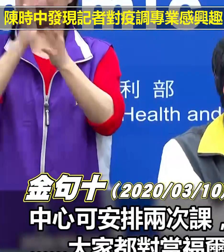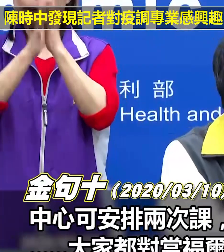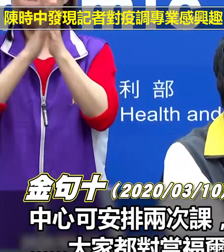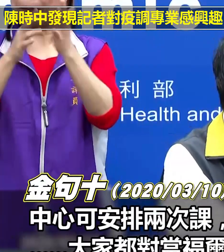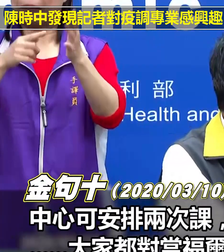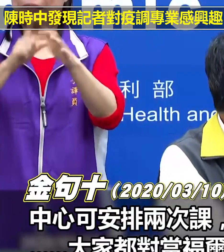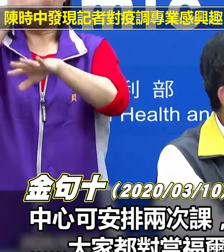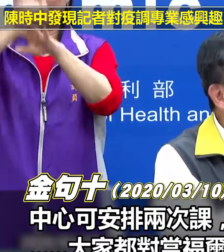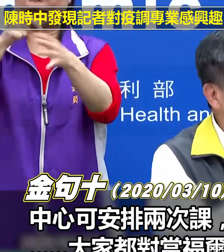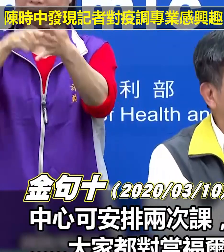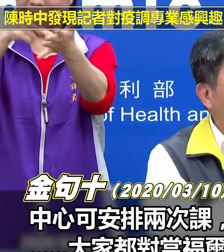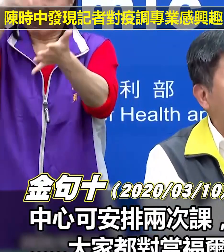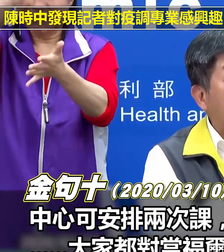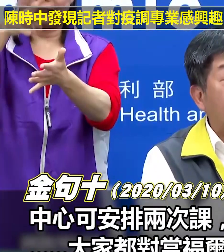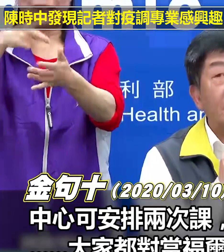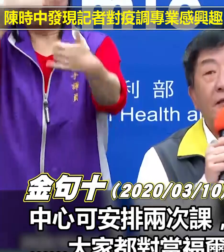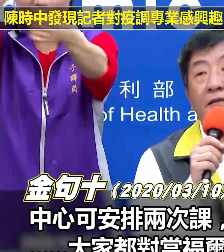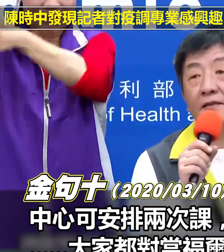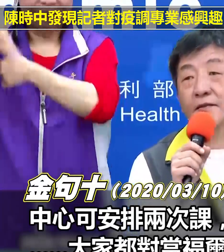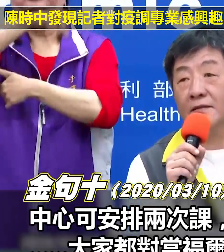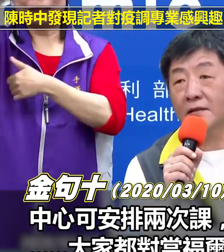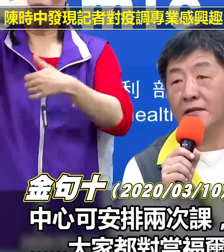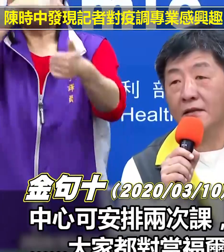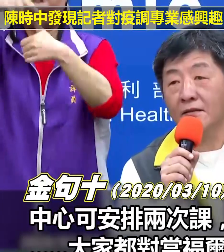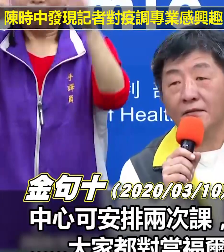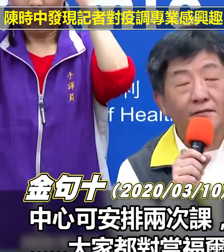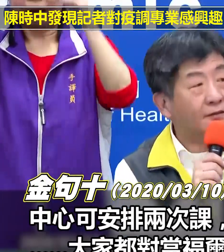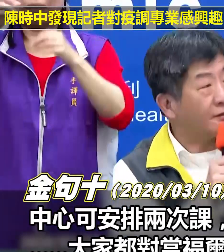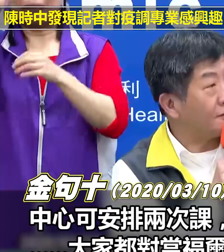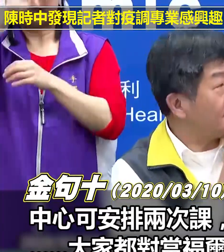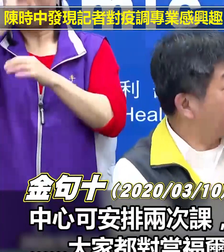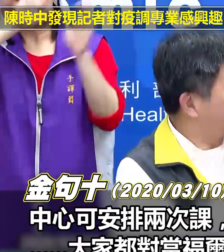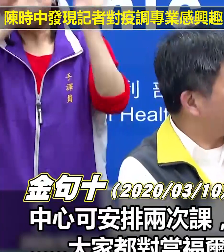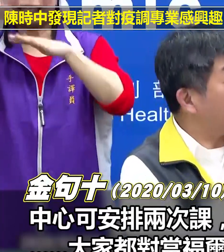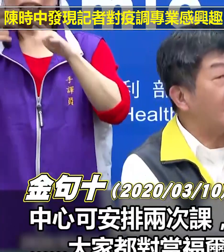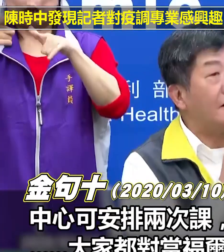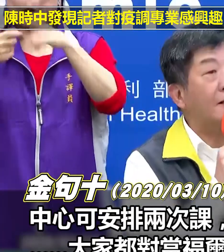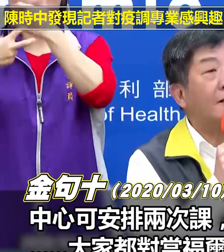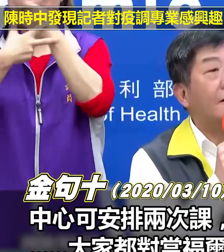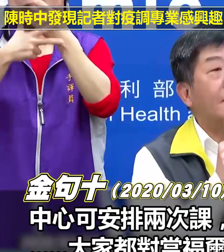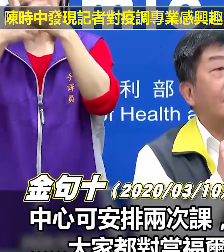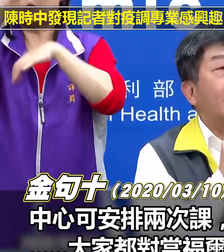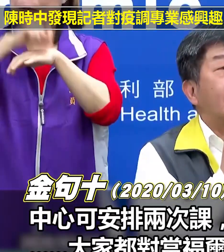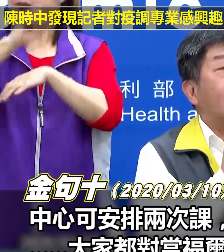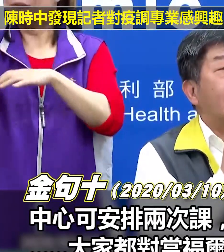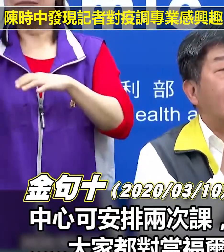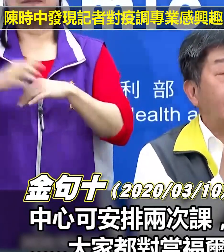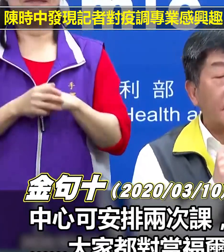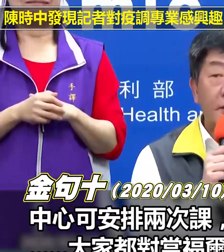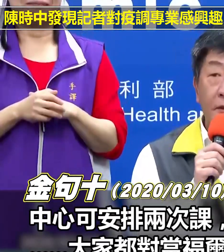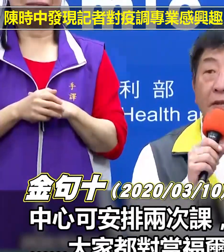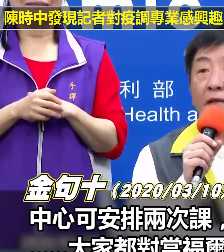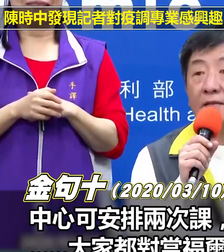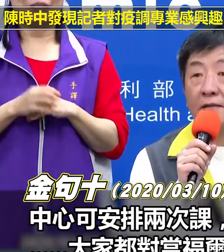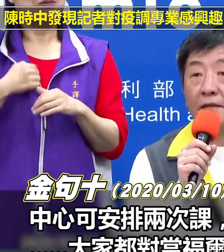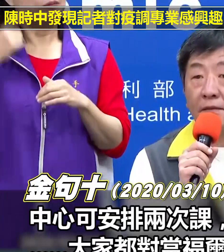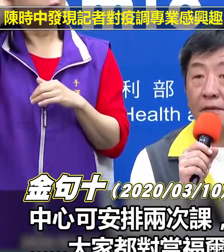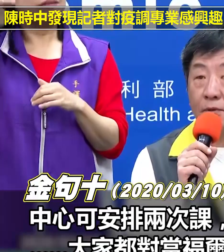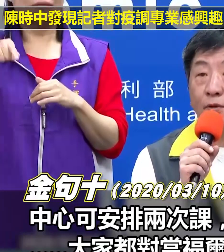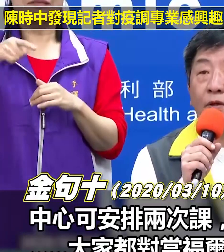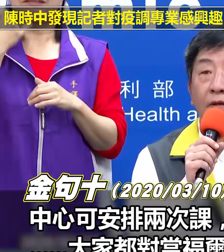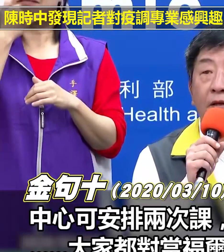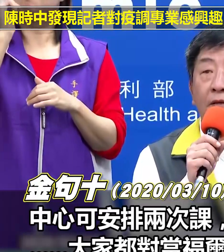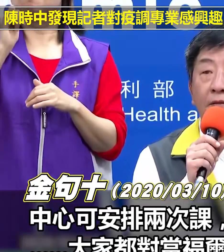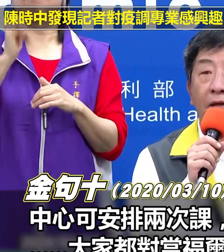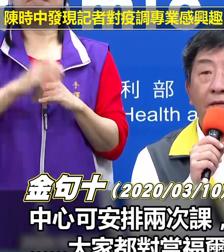两次课，让大家来上一次这种疫调工位学或怎么样来，我是觉得这样子